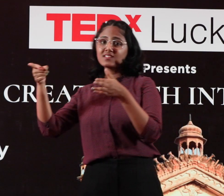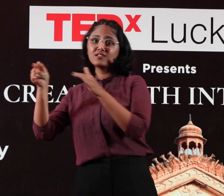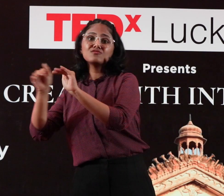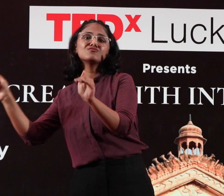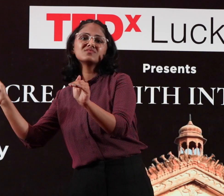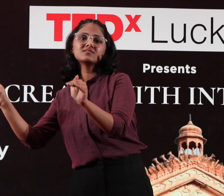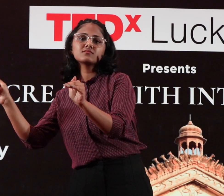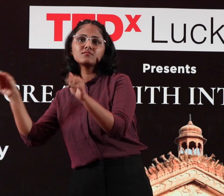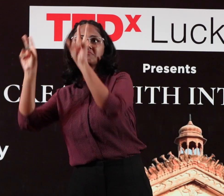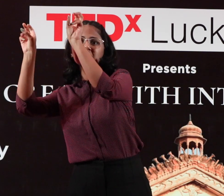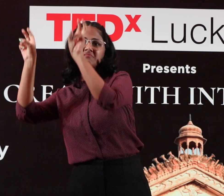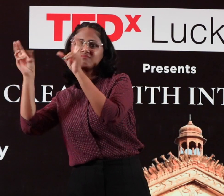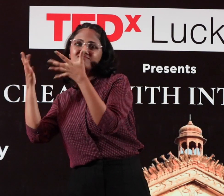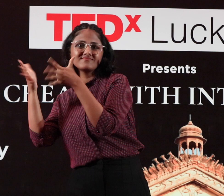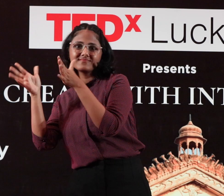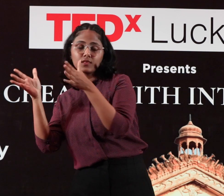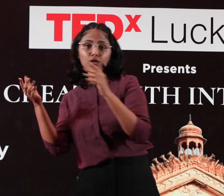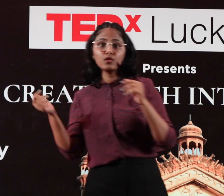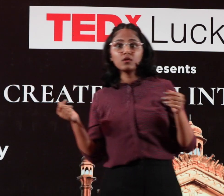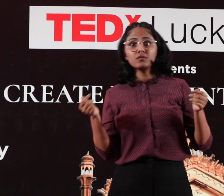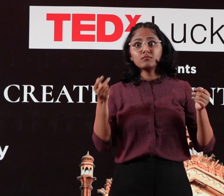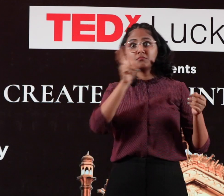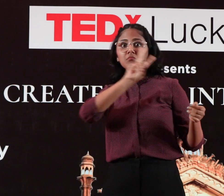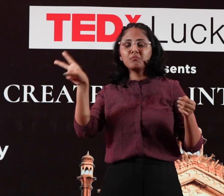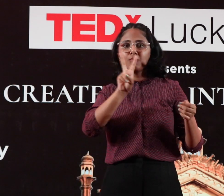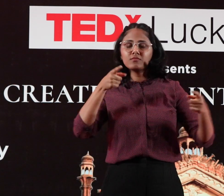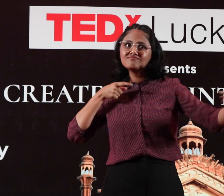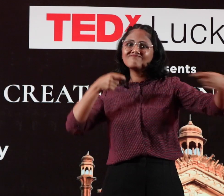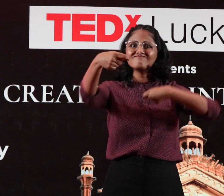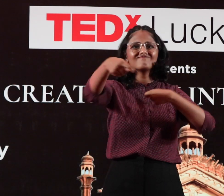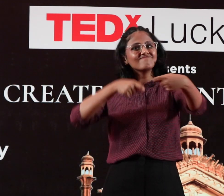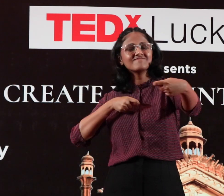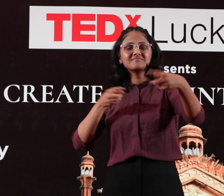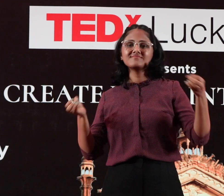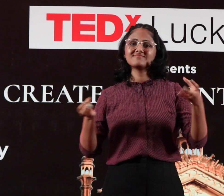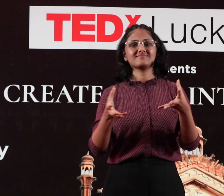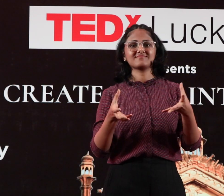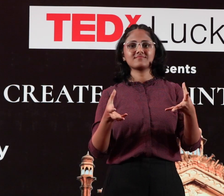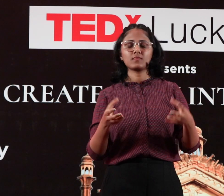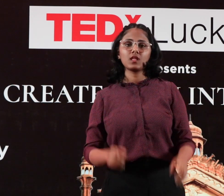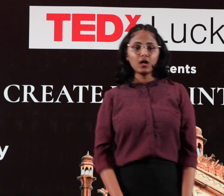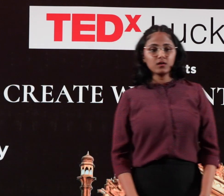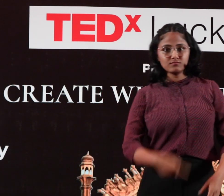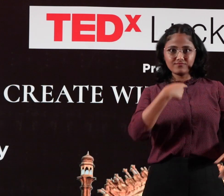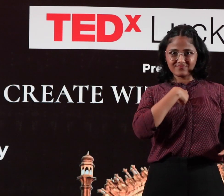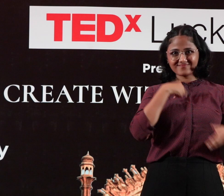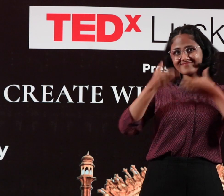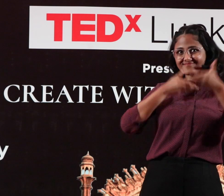था, तो आई टोल्ड देम लेट अस शेयर, डू द बार्टर सिस्टम. आप मुझे साइन लैंग्वेज सिखाओ, मैं आपको सब्जेक्ट सिखाऊंगा.